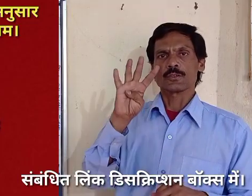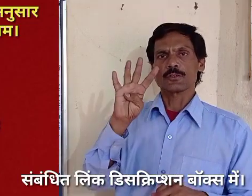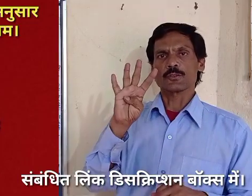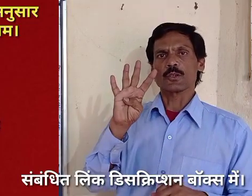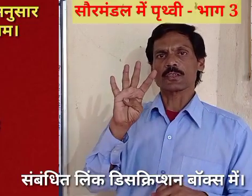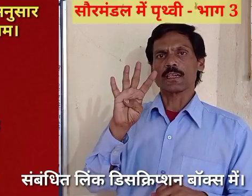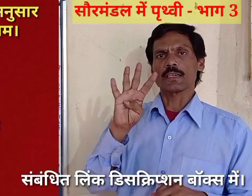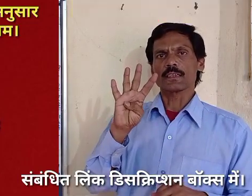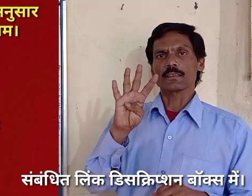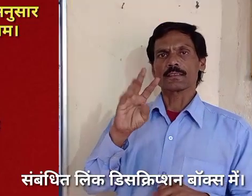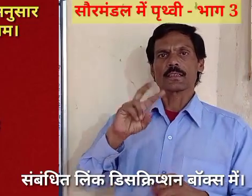चौथा